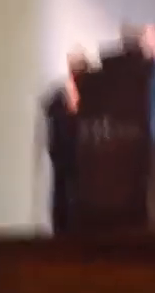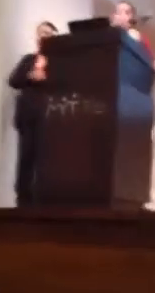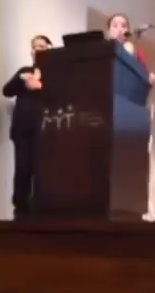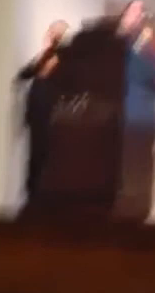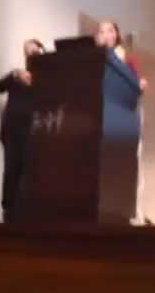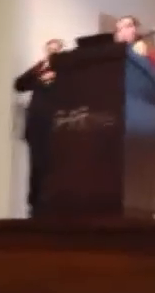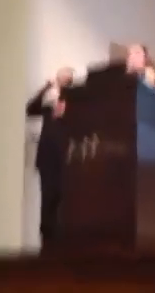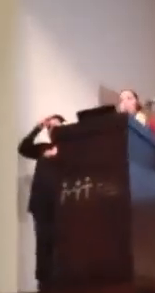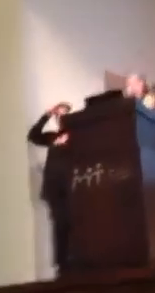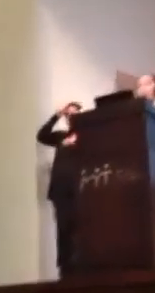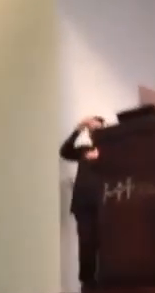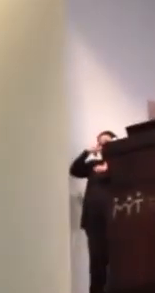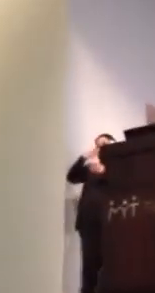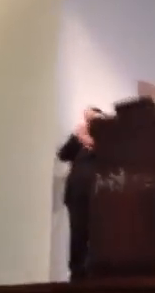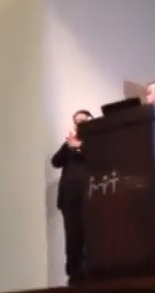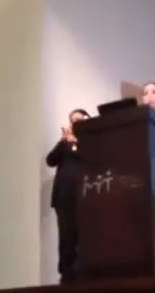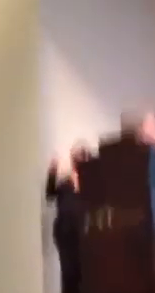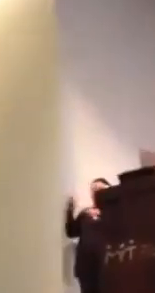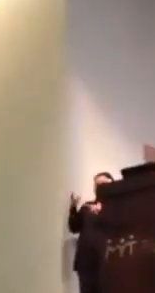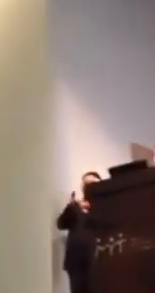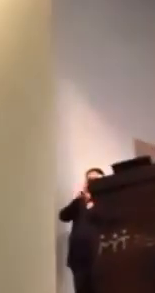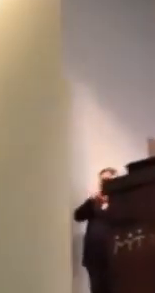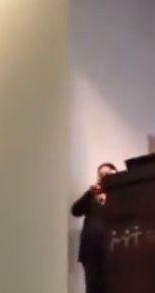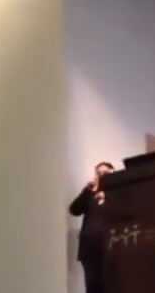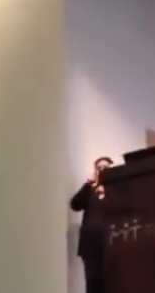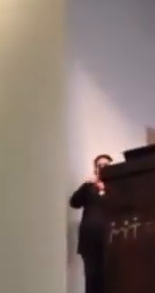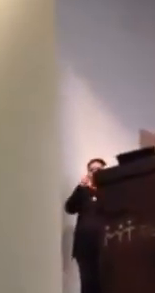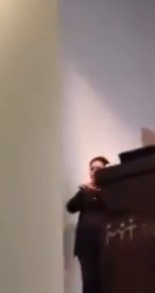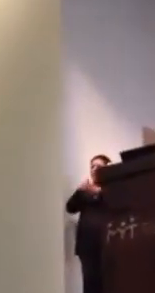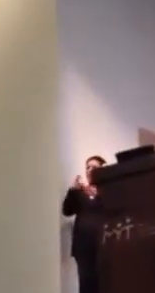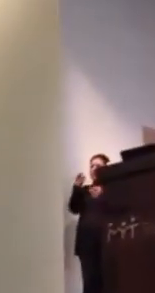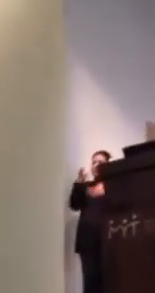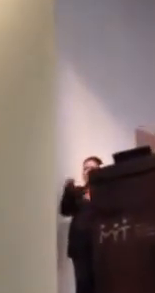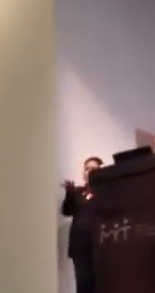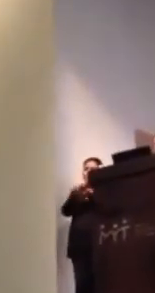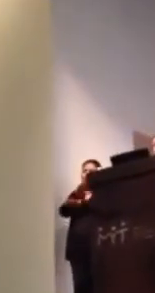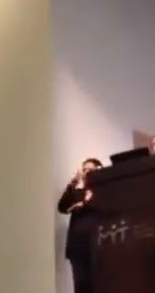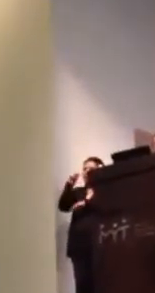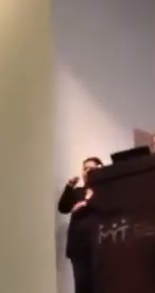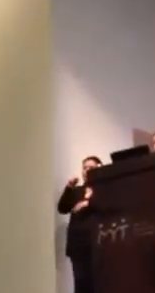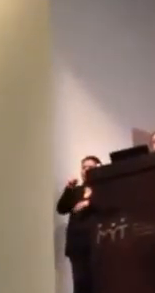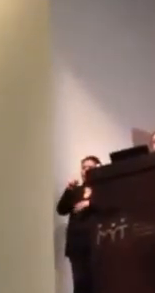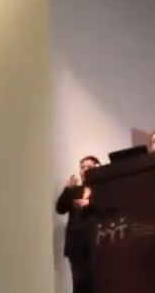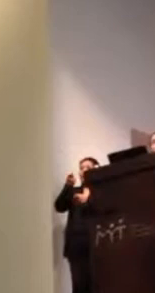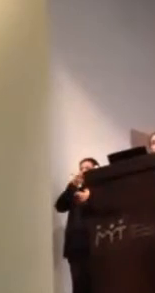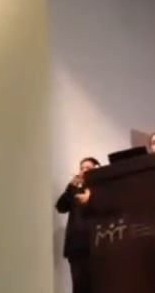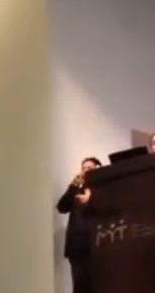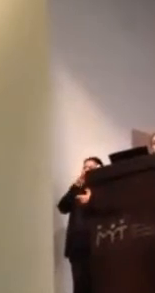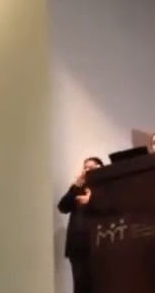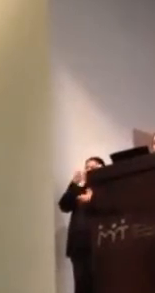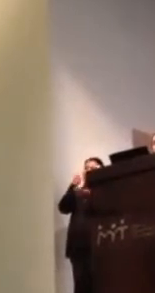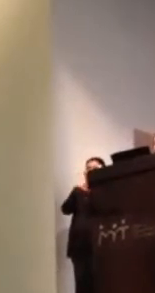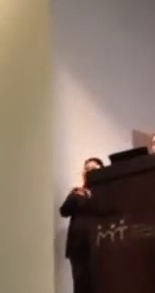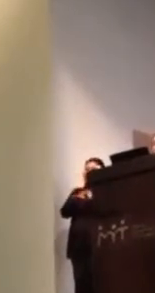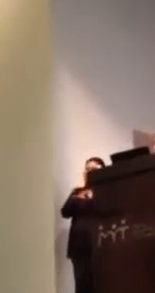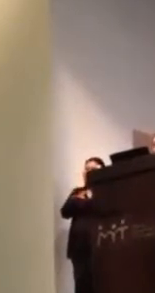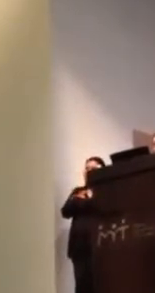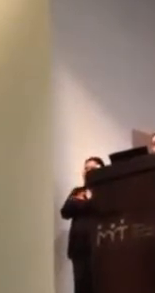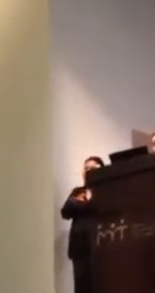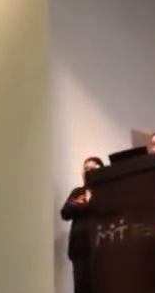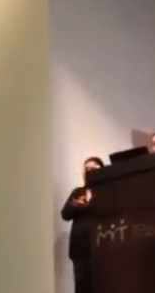multiinteligencia y no la vas a tener sentado efectivamente, porque eso no va a cambiar a menos de que esté dopado o que esté medicado con